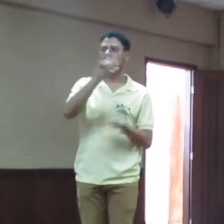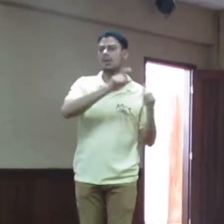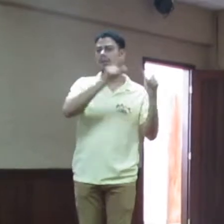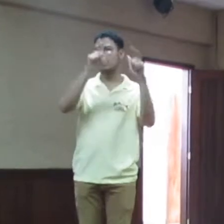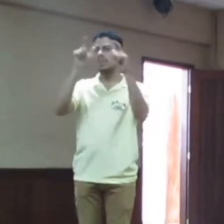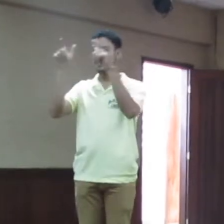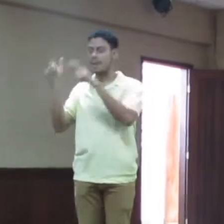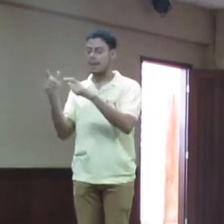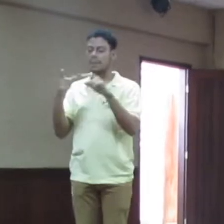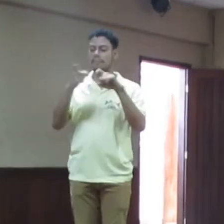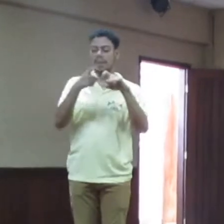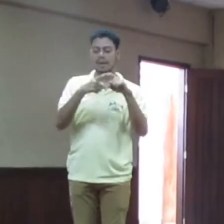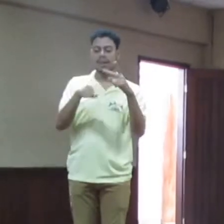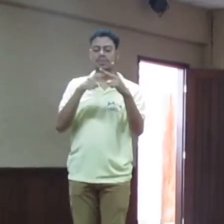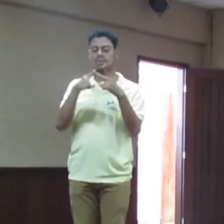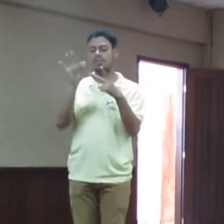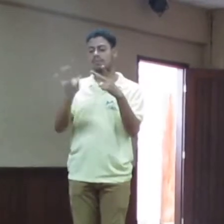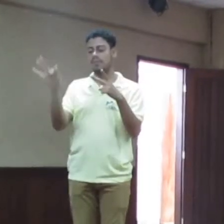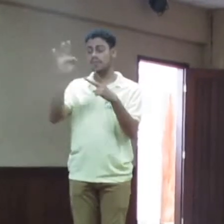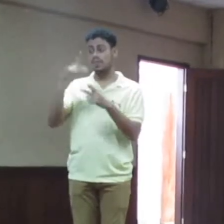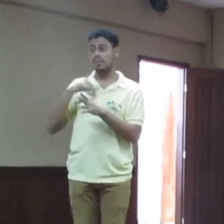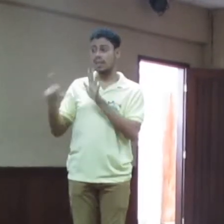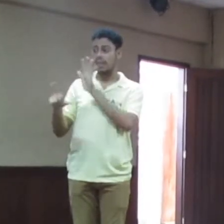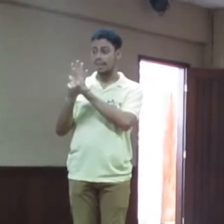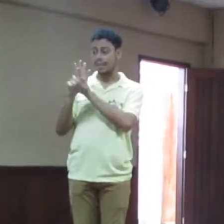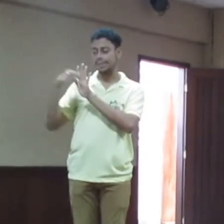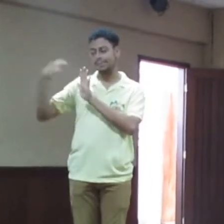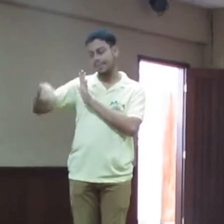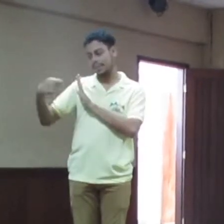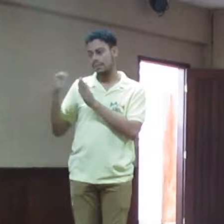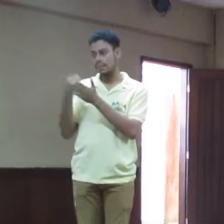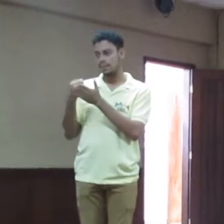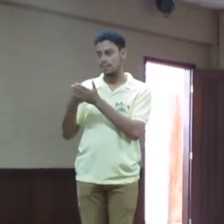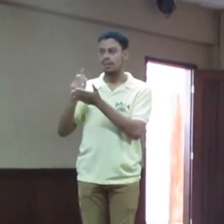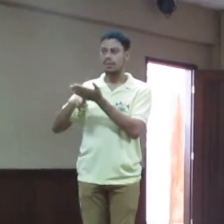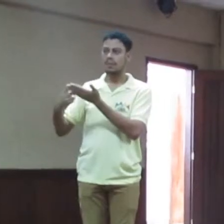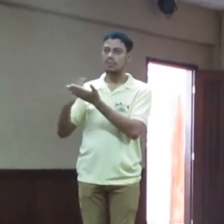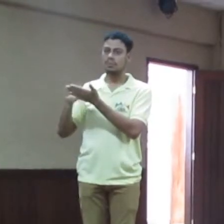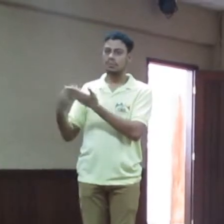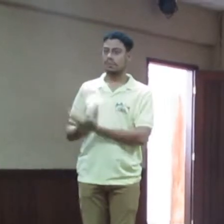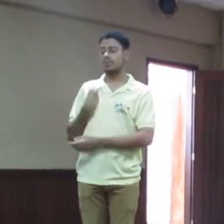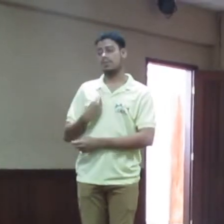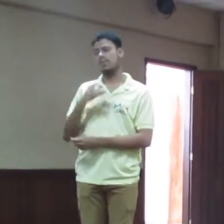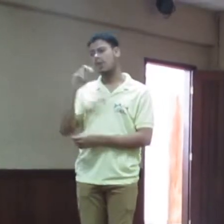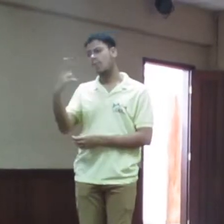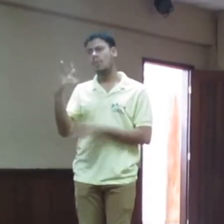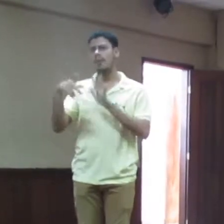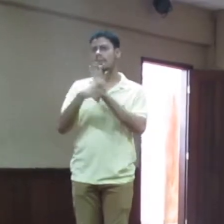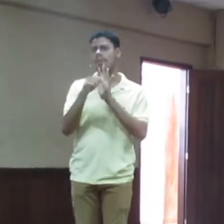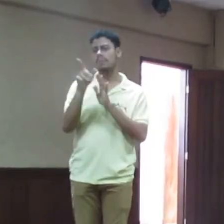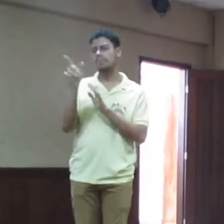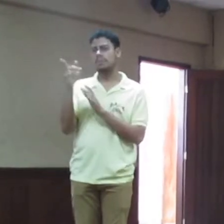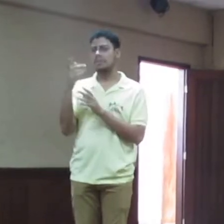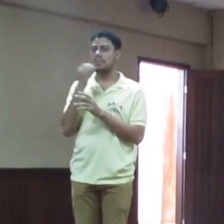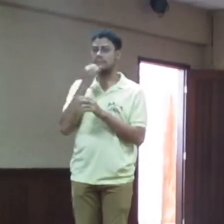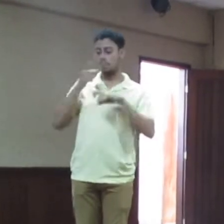seja médico, seja faculdade, é lei, precisa-se de um intérprete. Ou então, a própria pessoa,